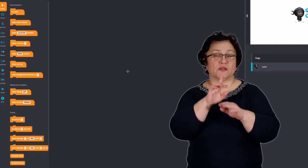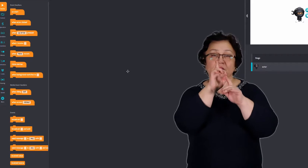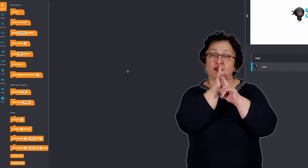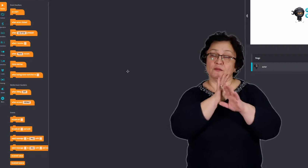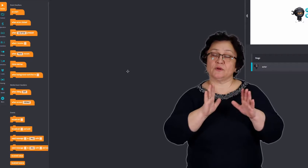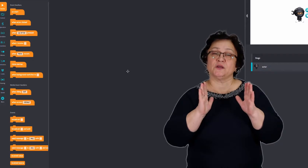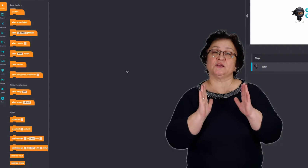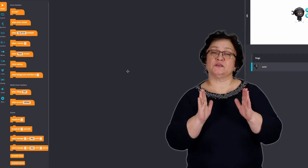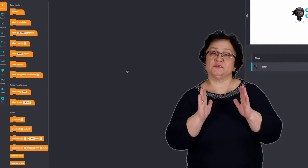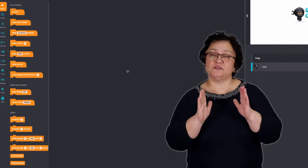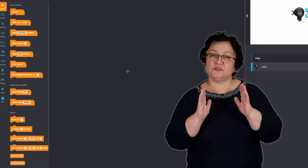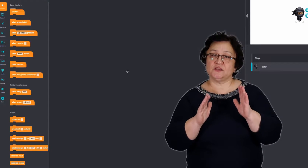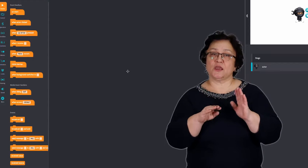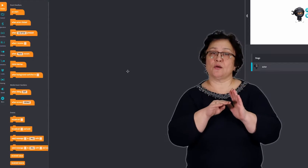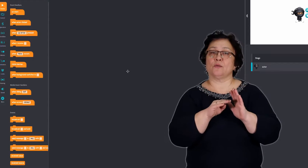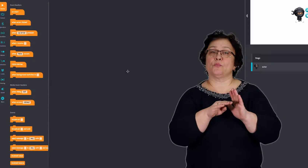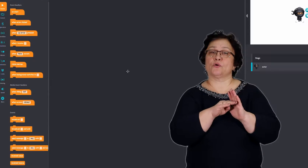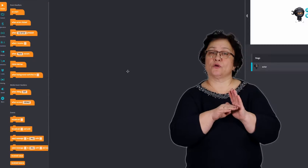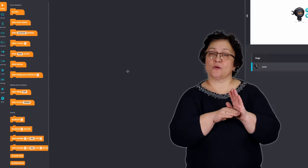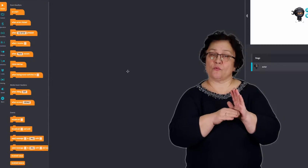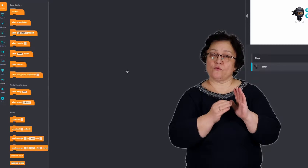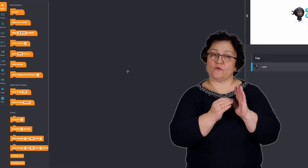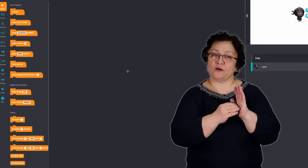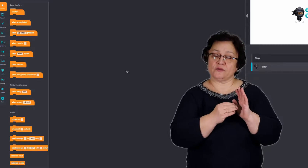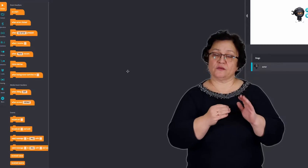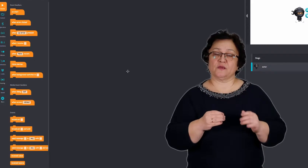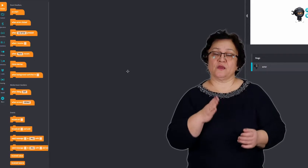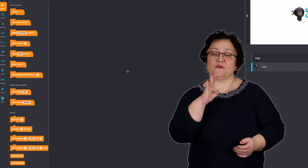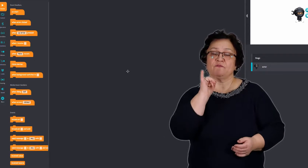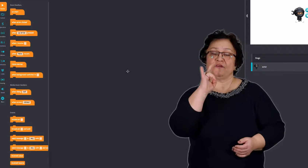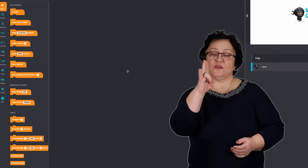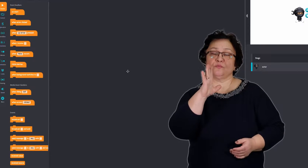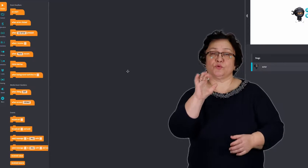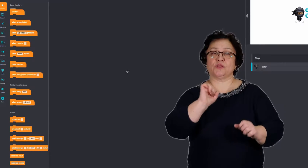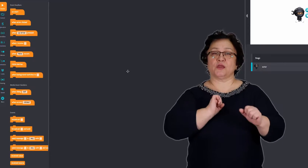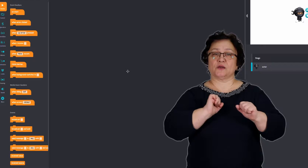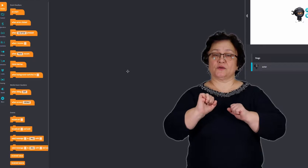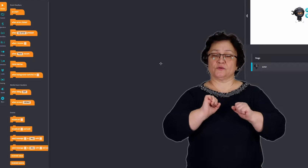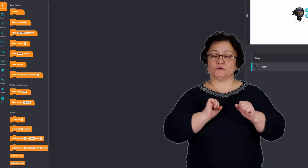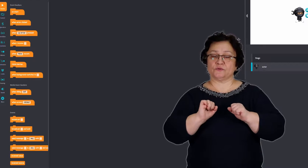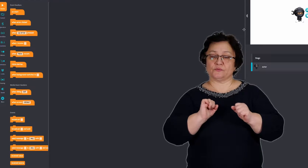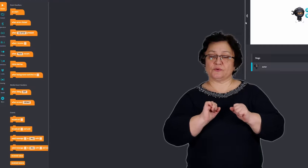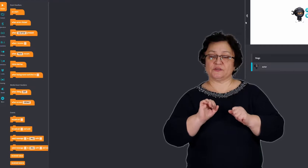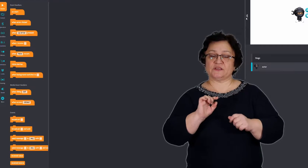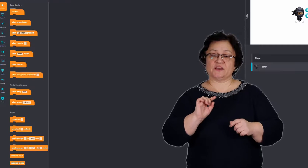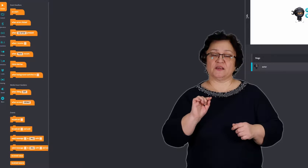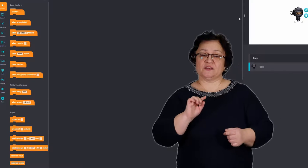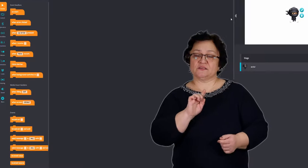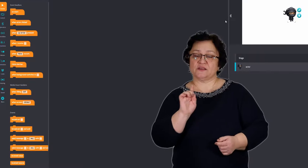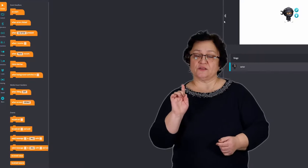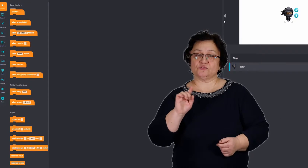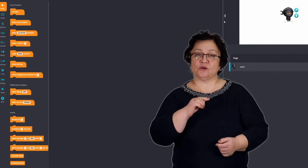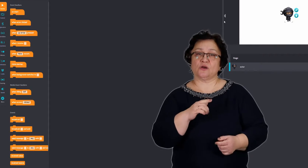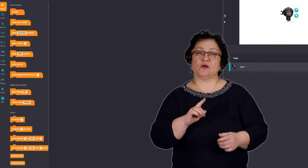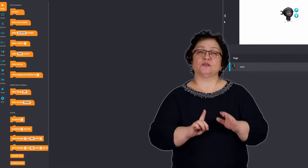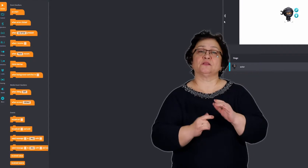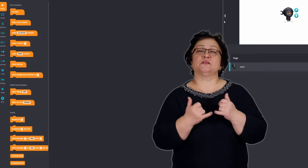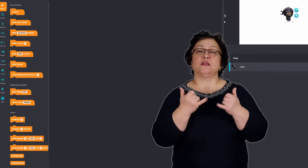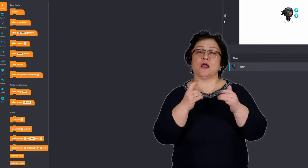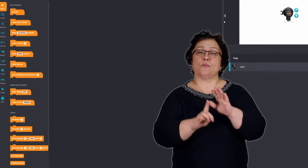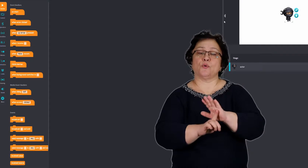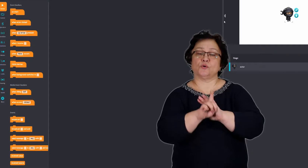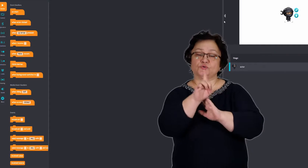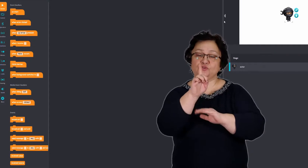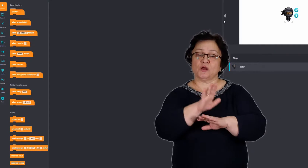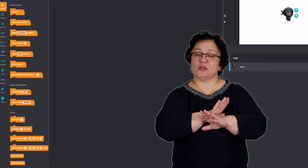Ми нічого поки додавати не будемо, тільки програмування. Дивися, він буде керуватися